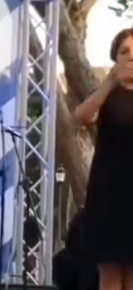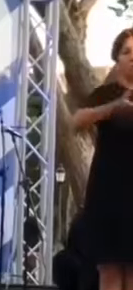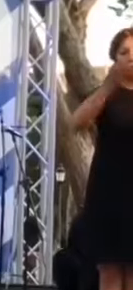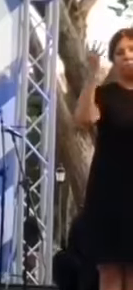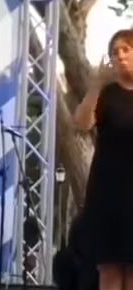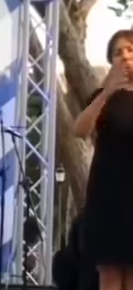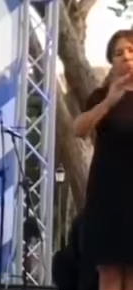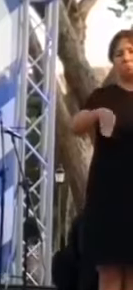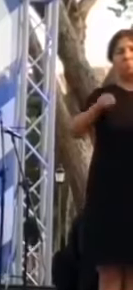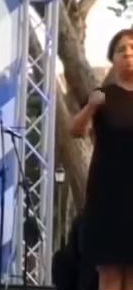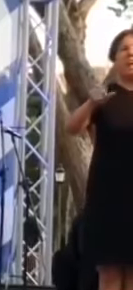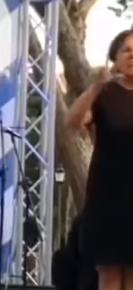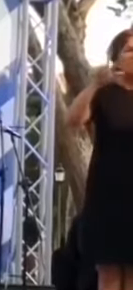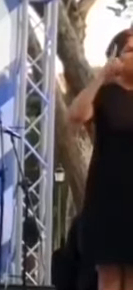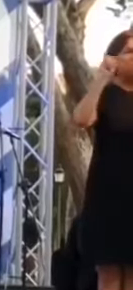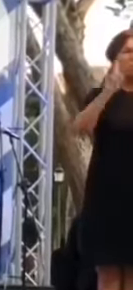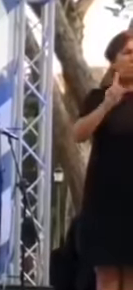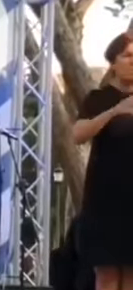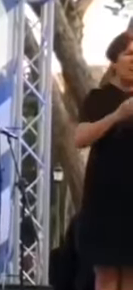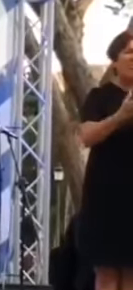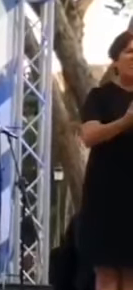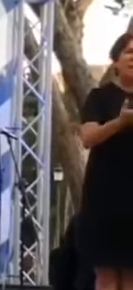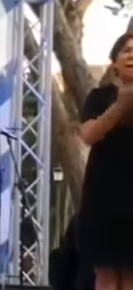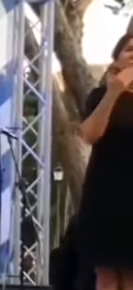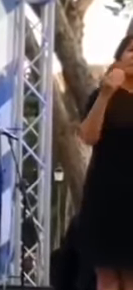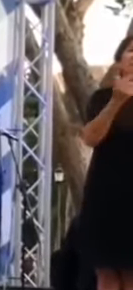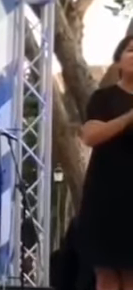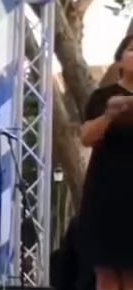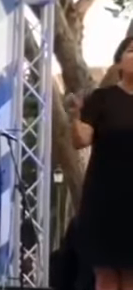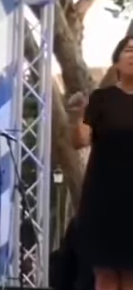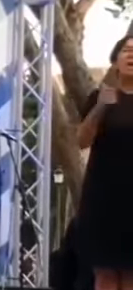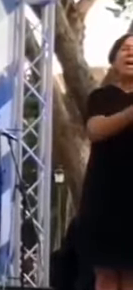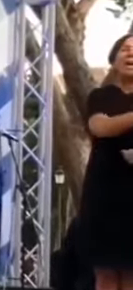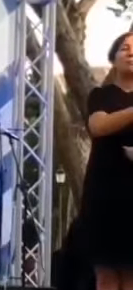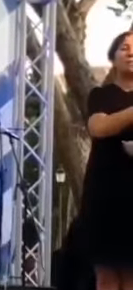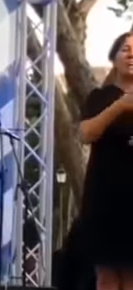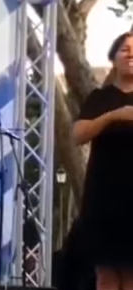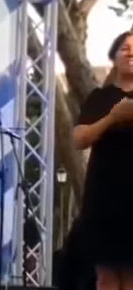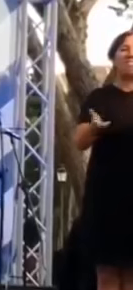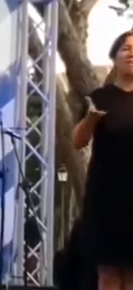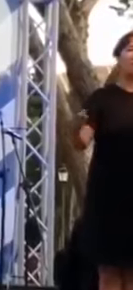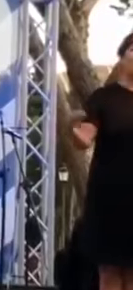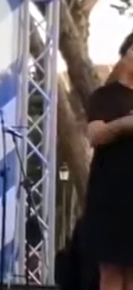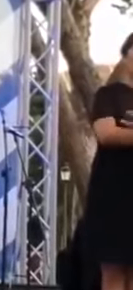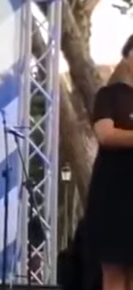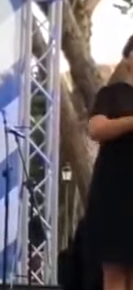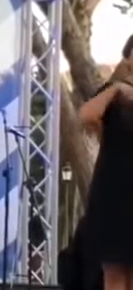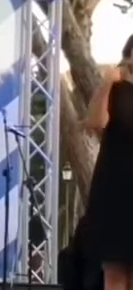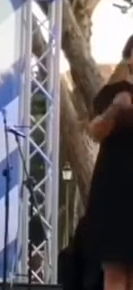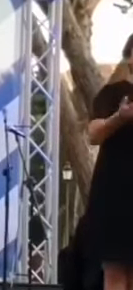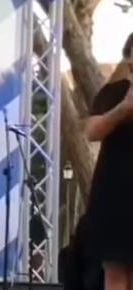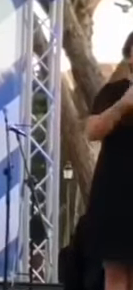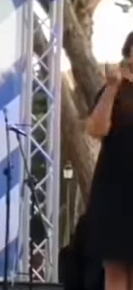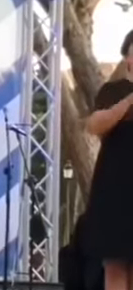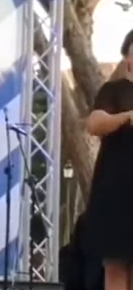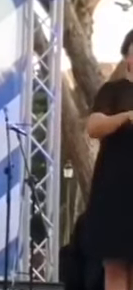ci ha sistemati tutti il liceo, non mi ricordo se l'ha fatto, ma gli mancano sicuramente quelli delle elementari. E poi ci